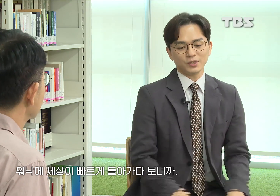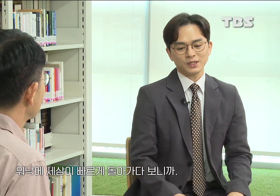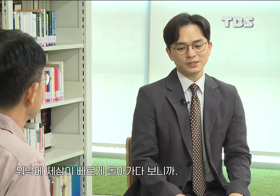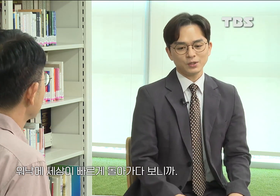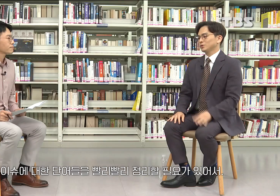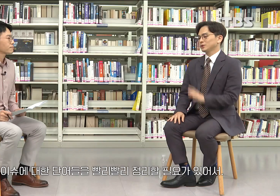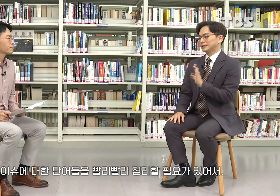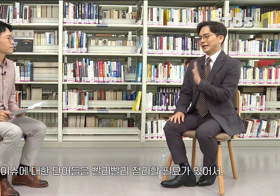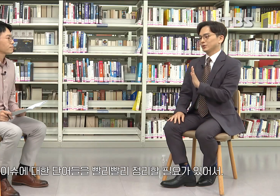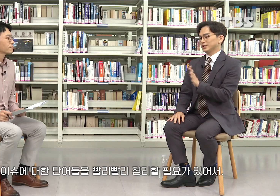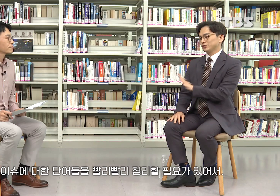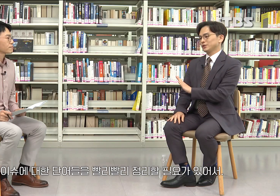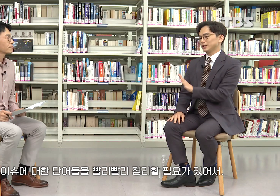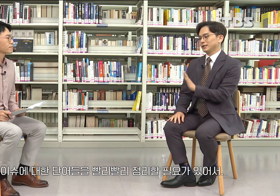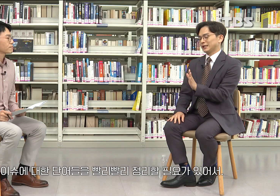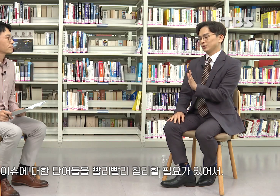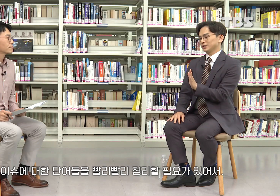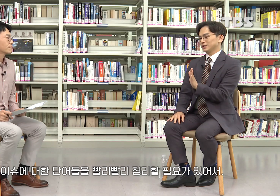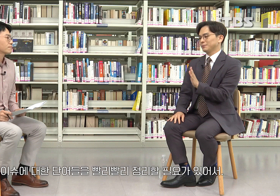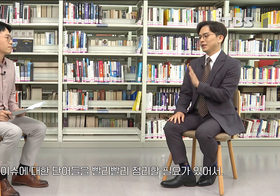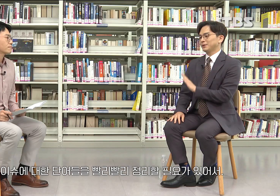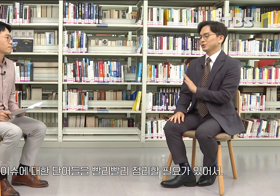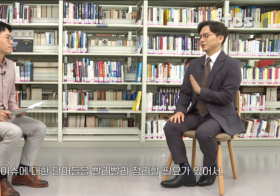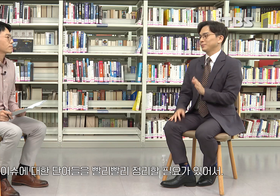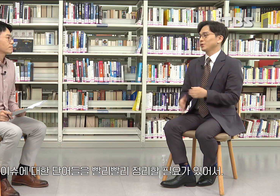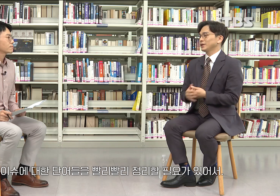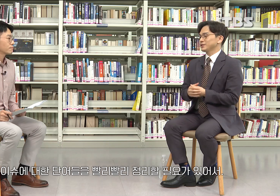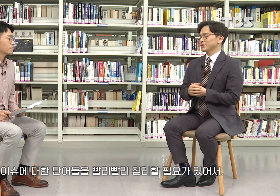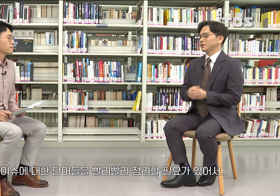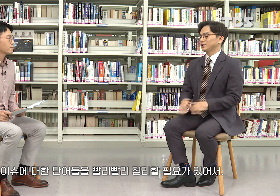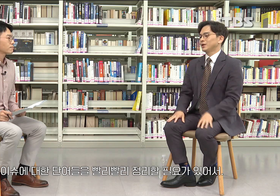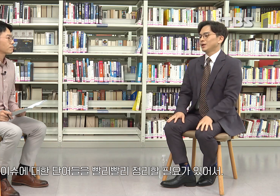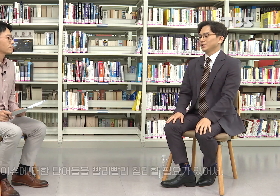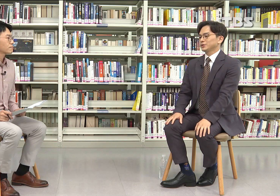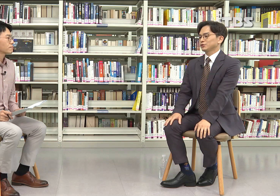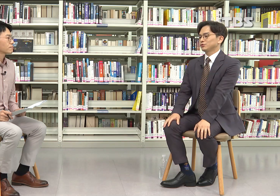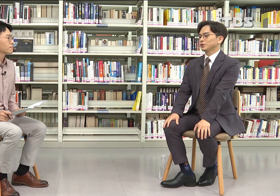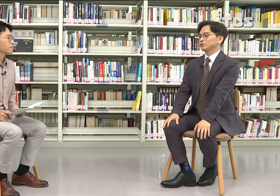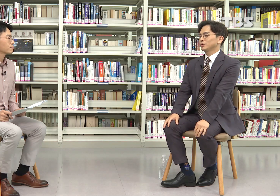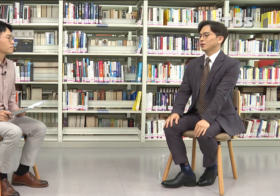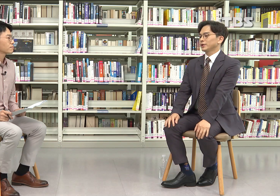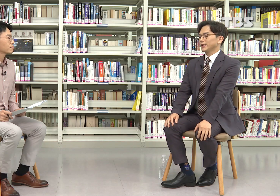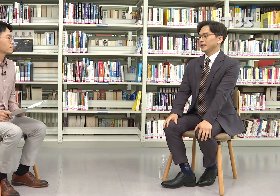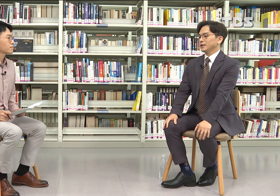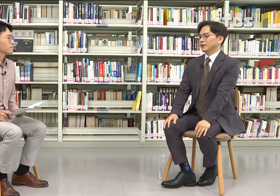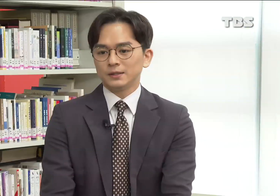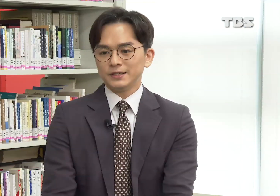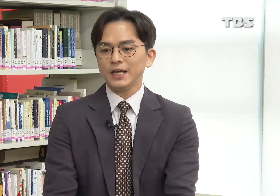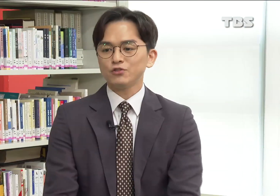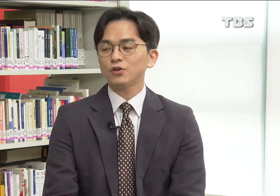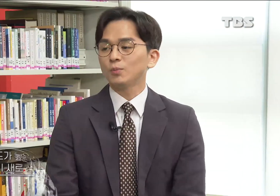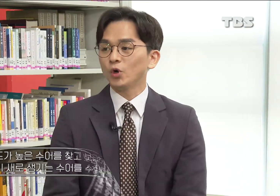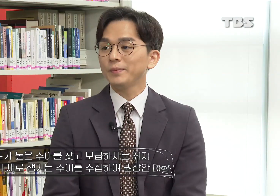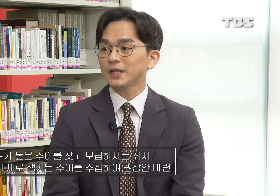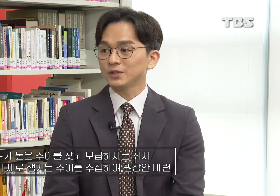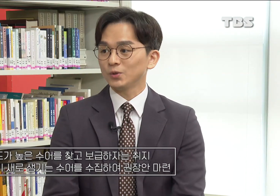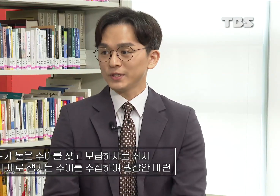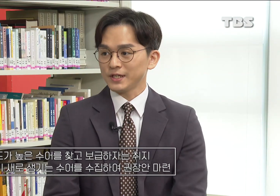보니까 새로운 단어, 이슈에 대한 단어들을 빨리빨리 정리할 필요가 있어서 현재 국립국어원의 새 수어 모임이라는